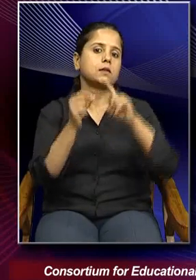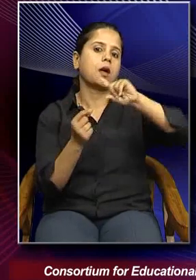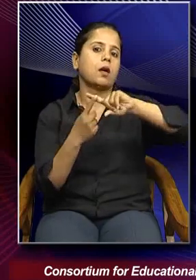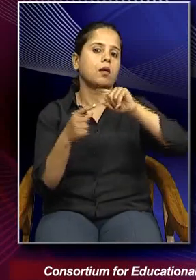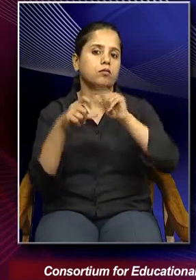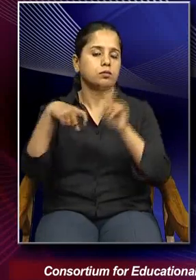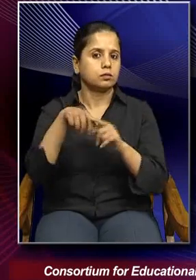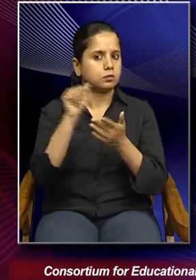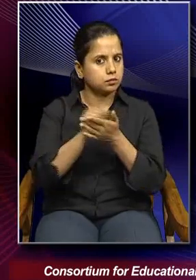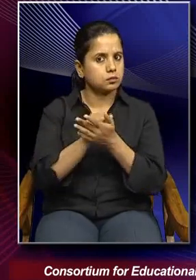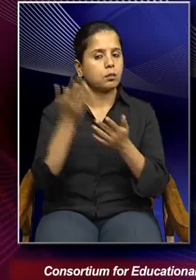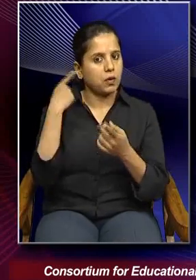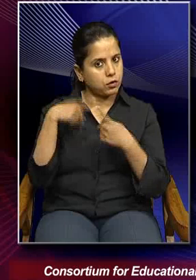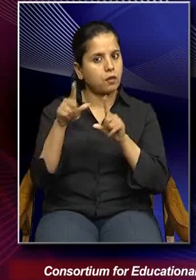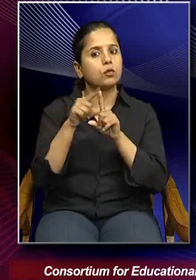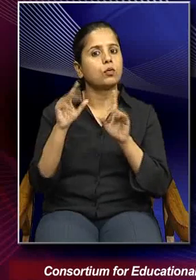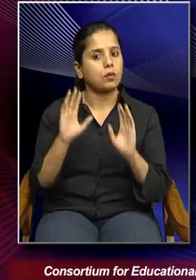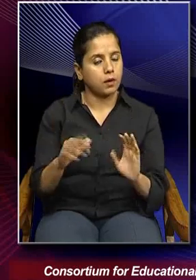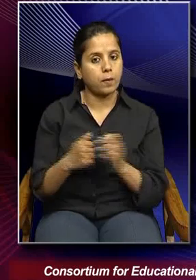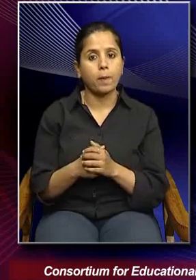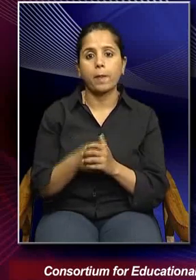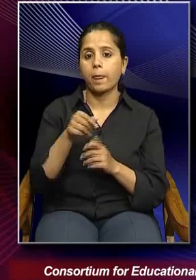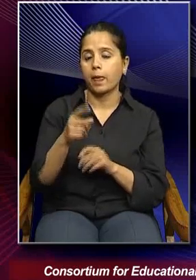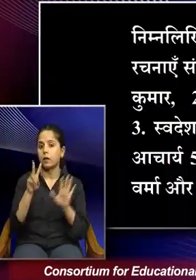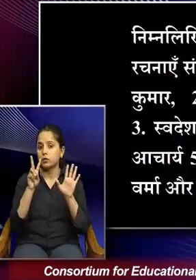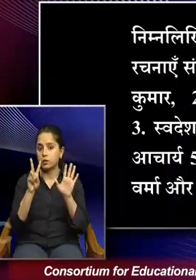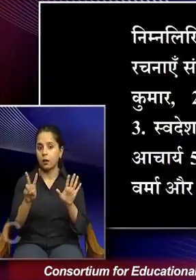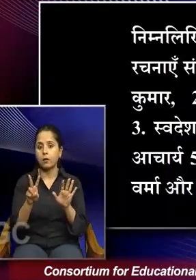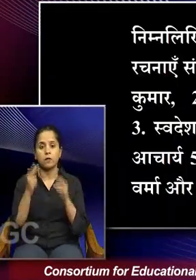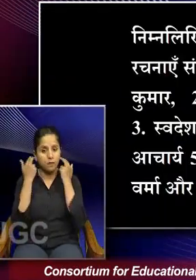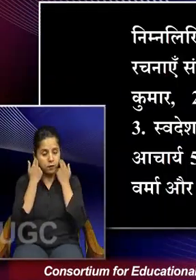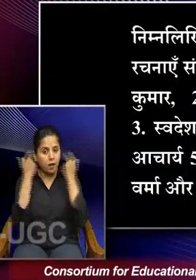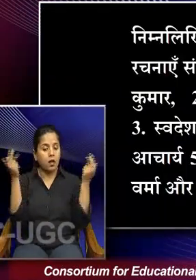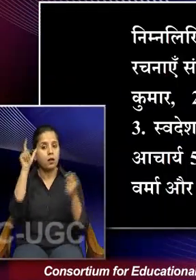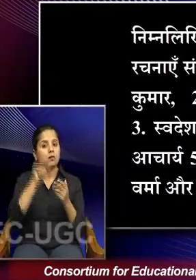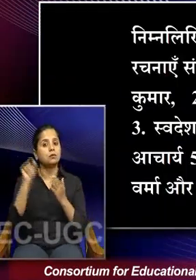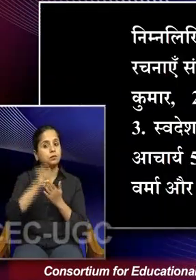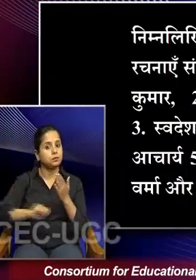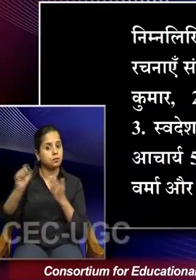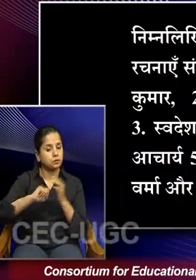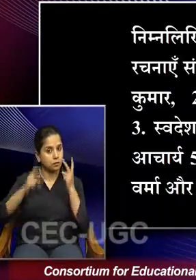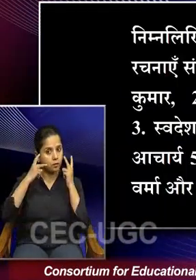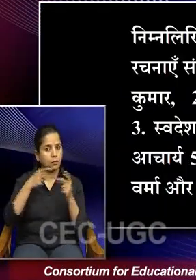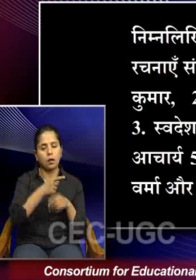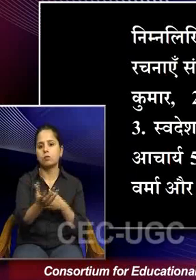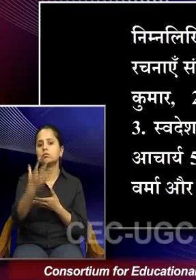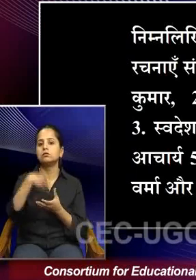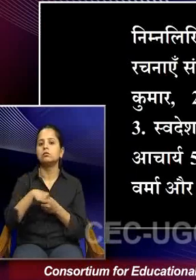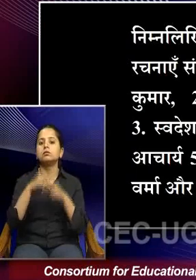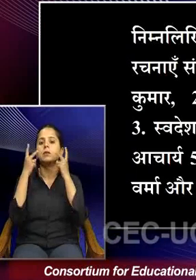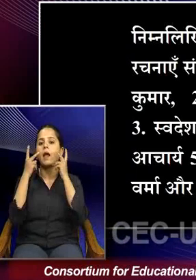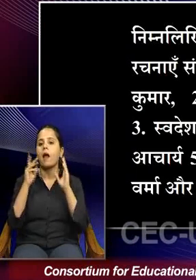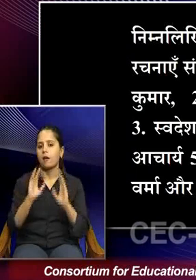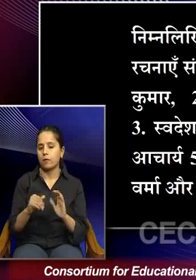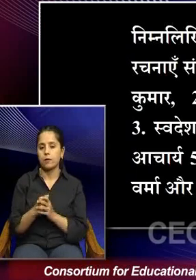संपादन उन्होंने किया 7 प्रतिष्ठित कवियों को उन्होंने इसमें शामिल किया